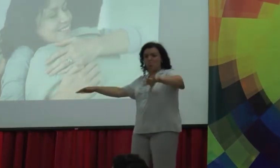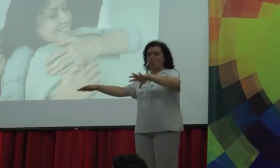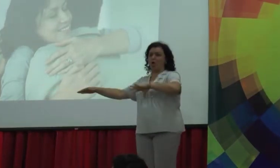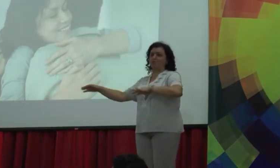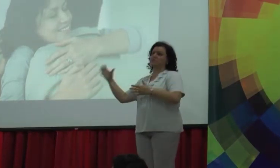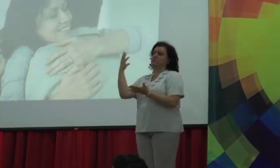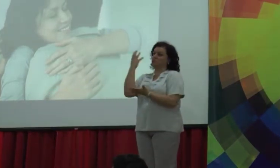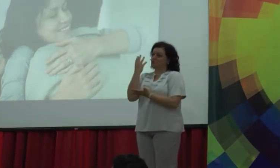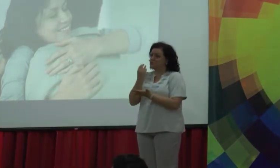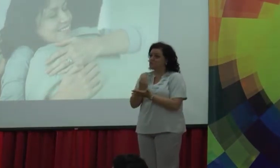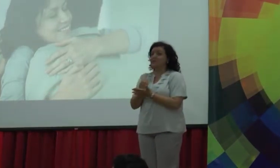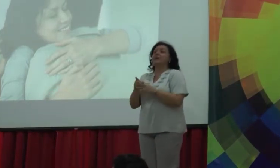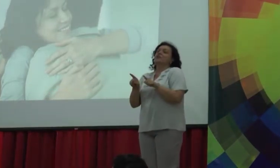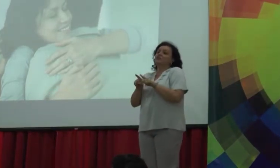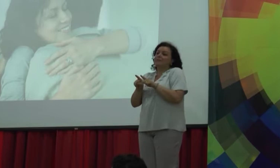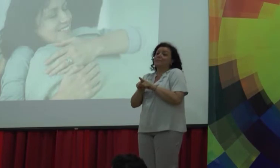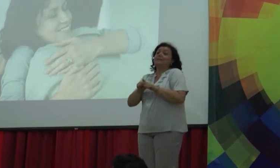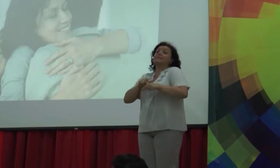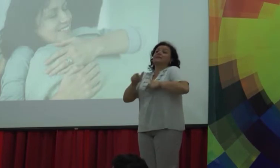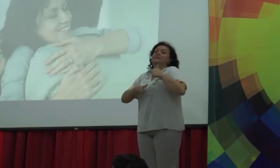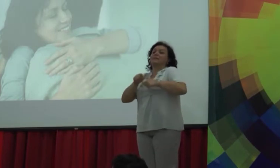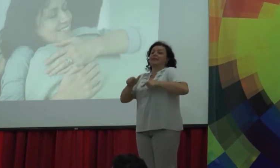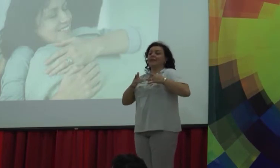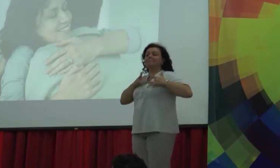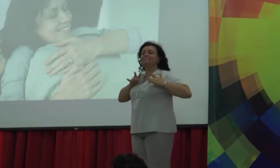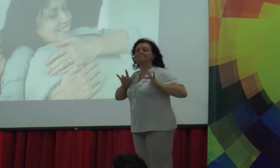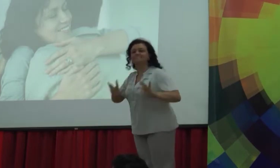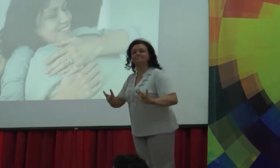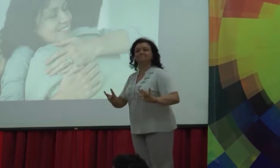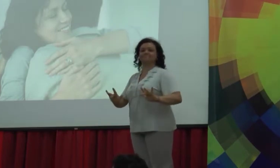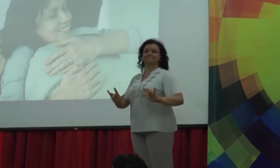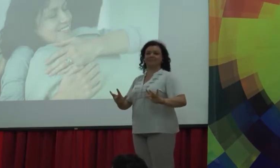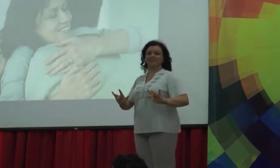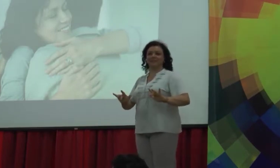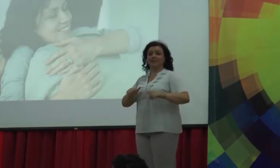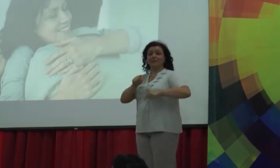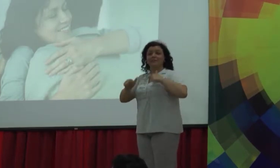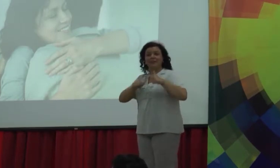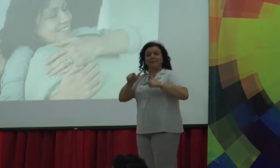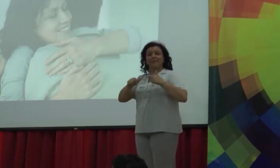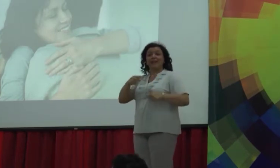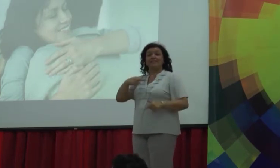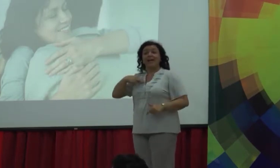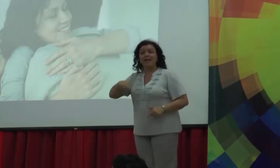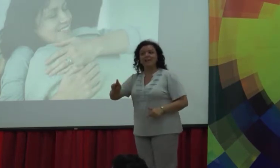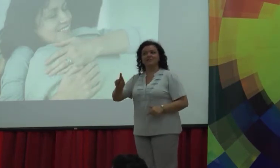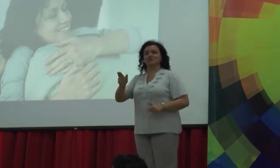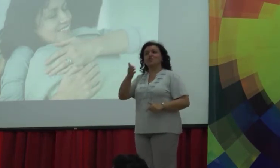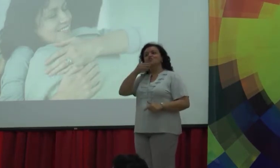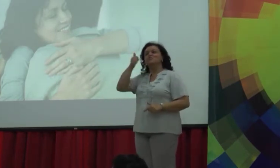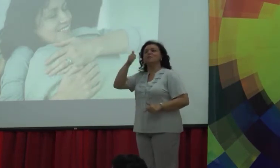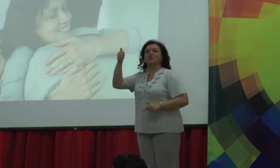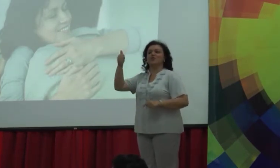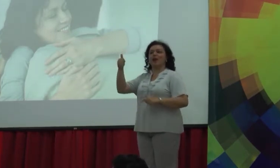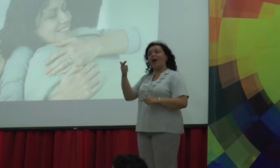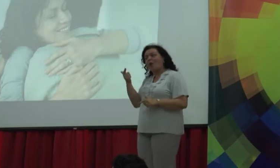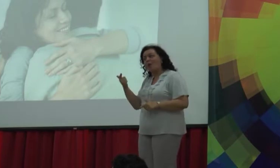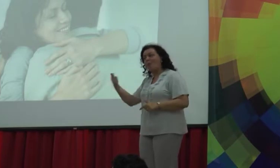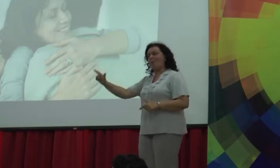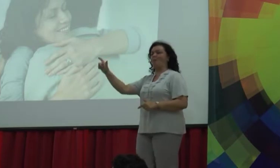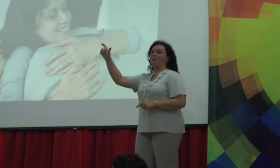em crianças, né? Então nós espíritas precisamos exercitar essa caridade,